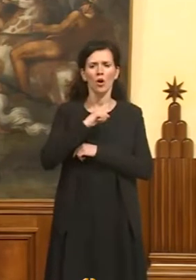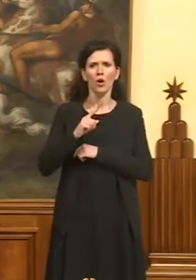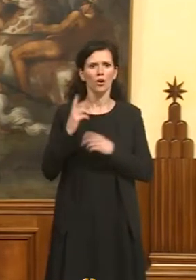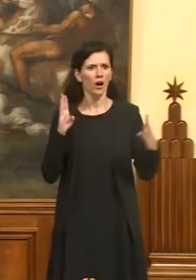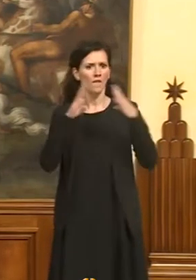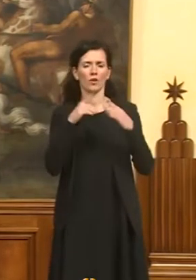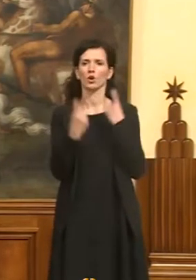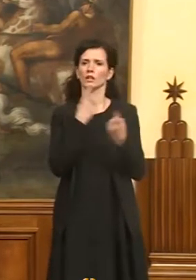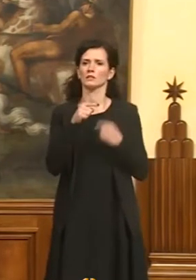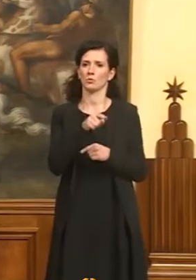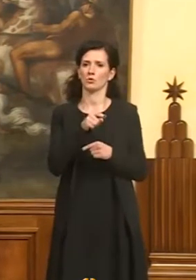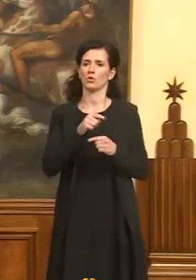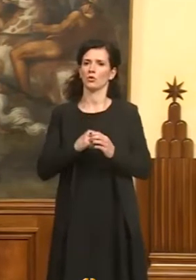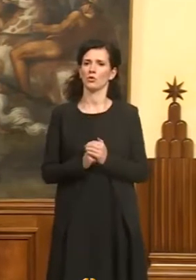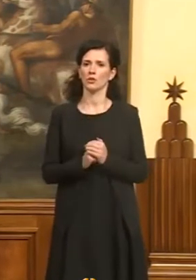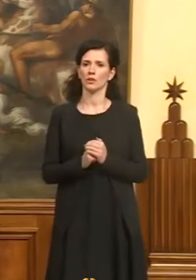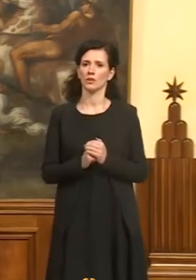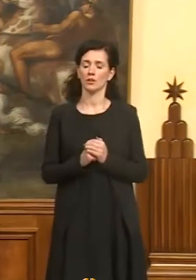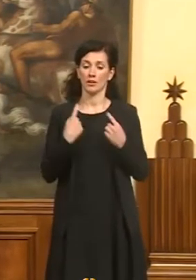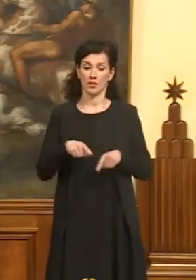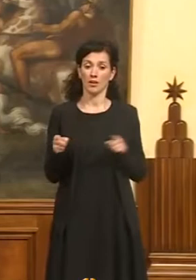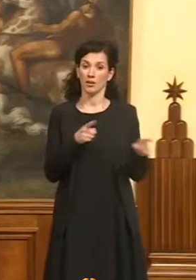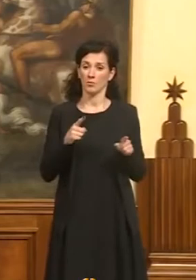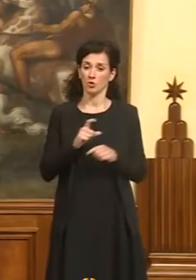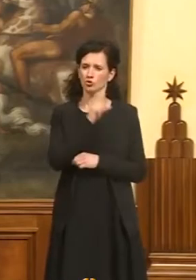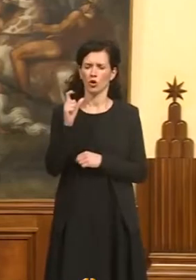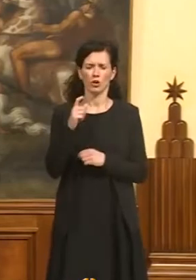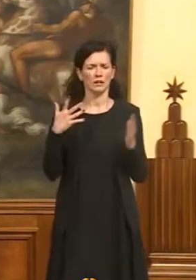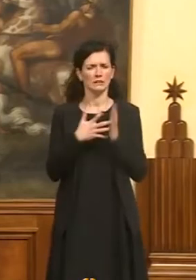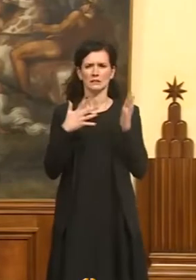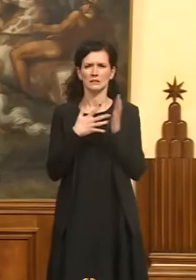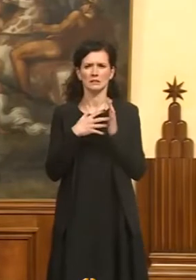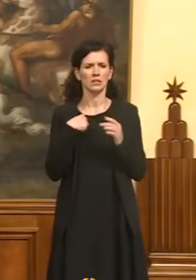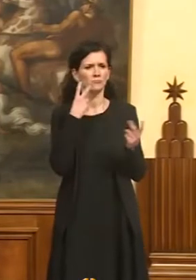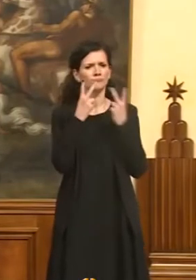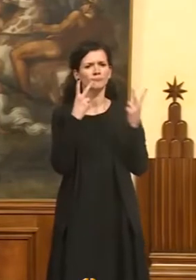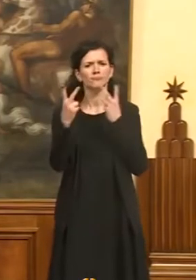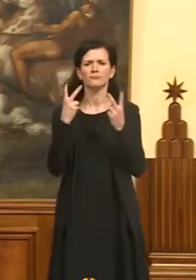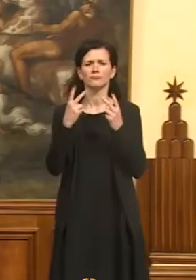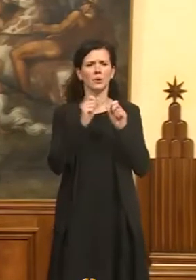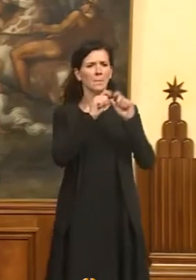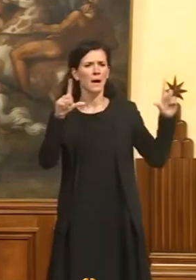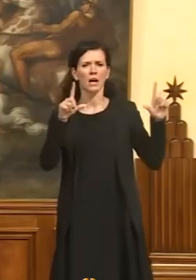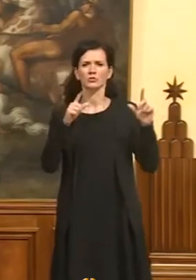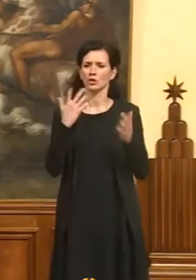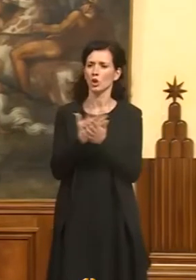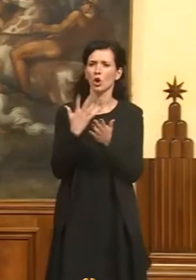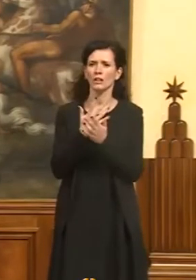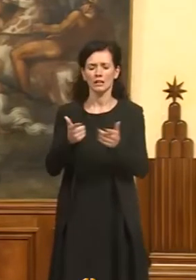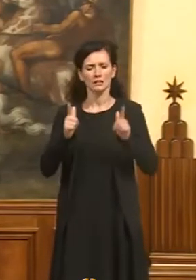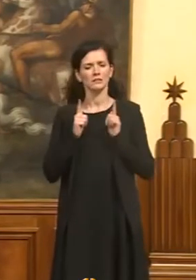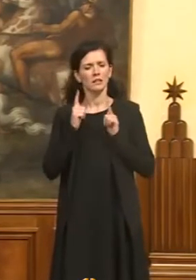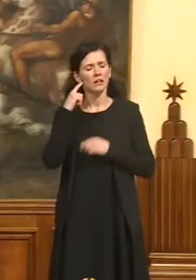questi giorni durissimi siamo chiamati a misurarci con immagini, con notizie che ci feriscono.